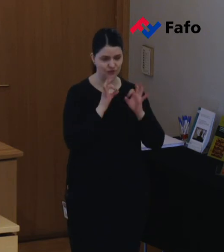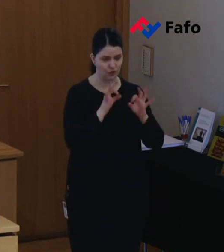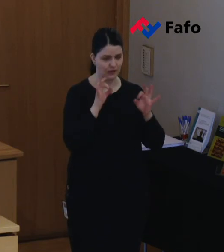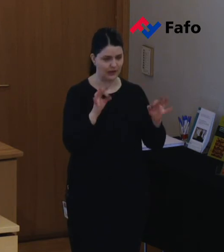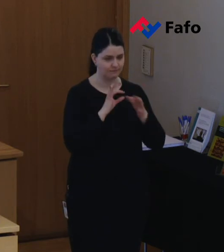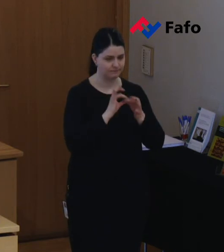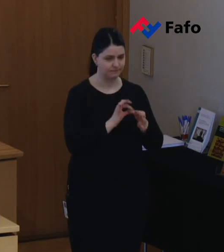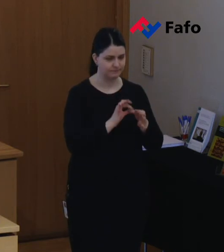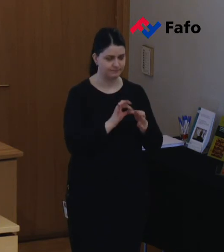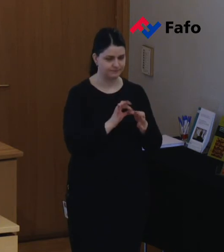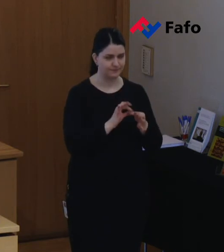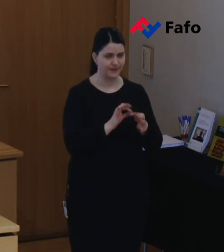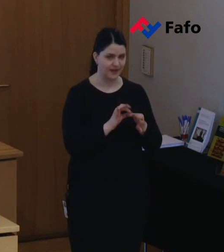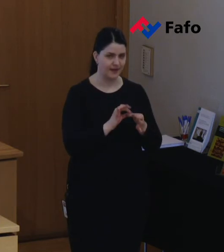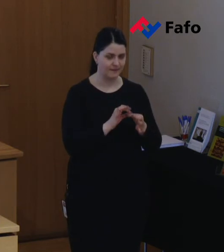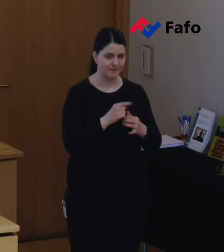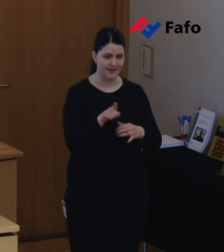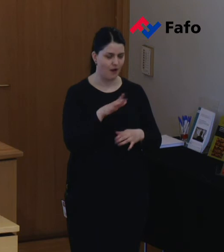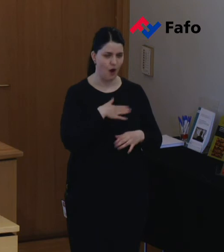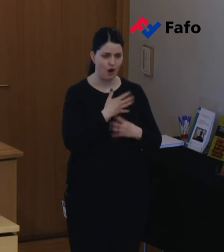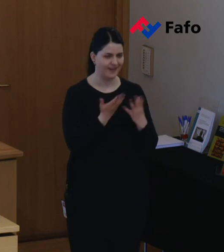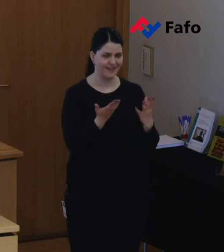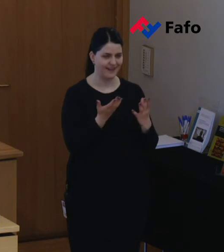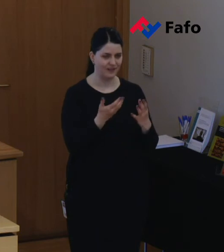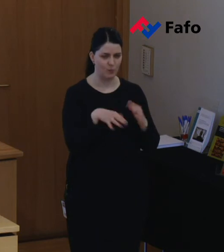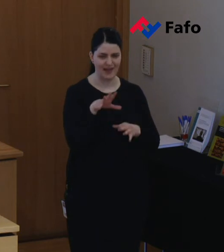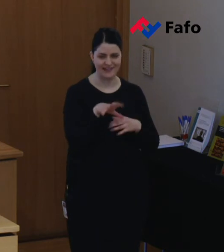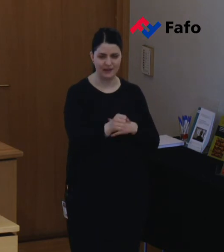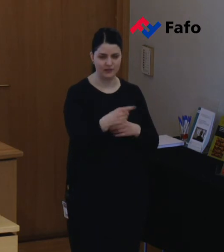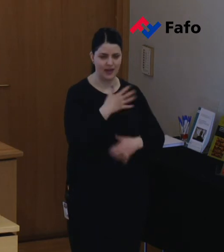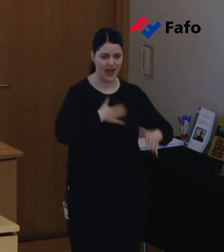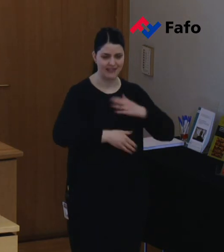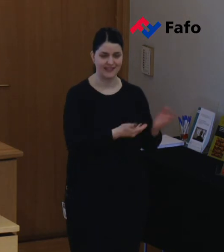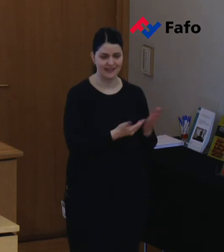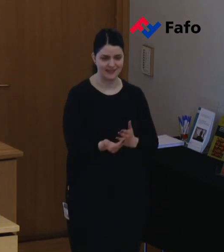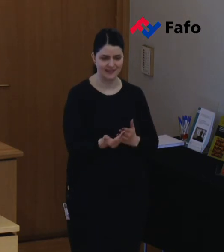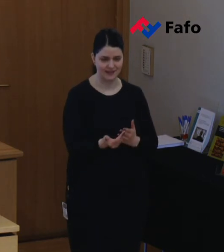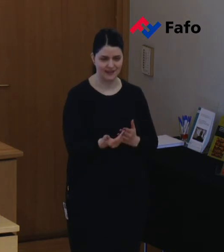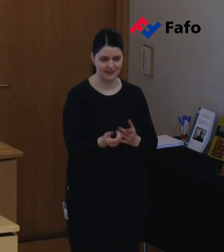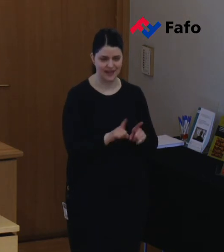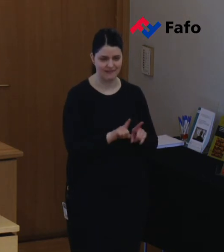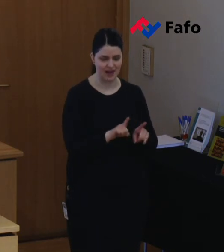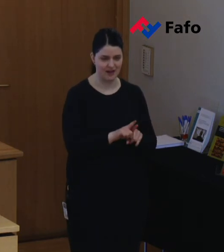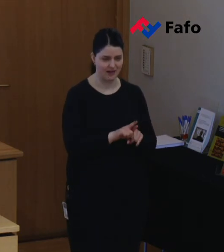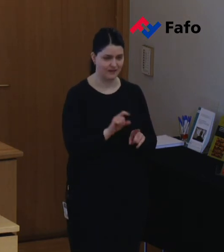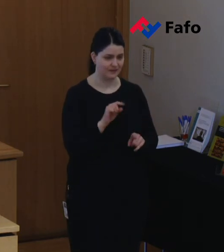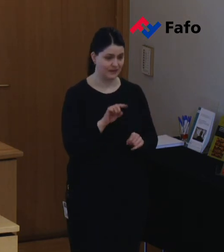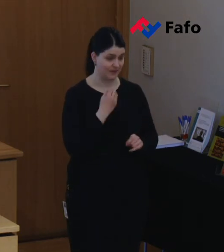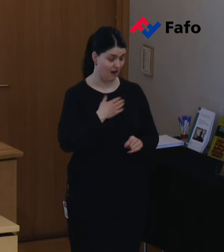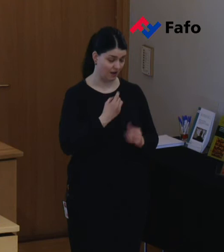tydelig på at de hadde ikke fått noe mer tilgang til helsetjenester selv om vi hadde folk